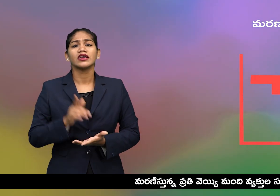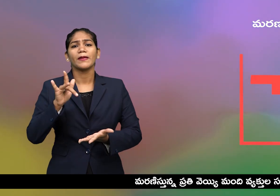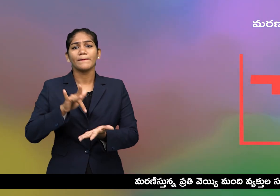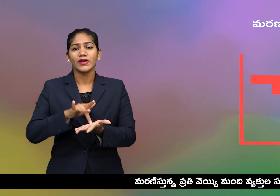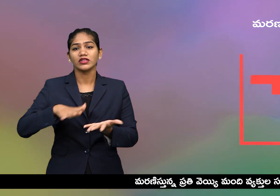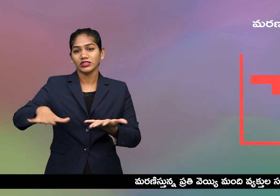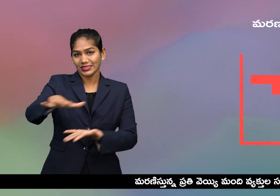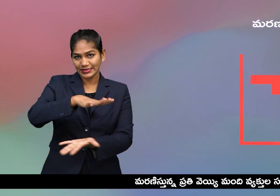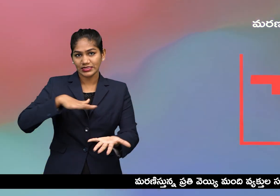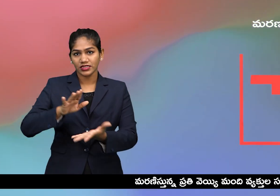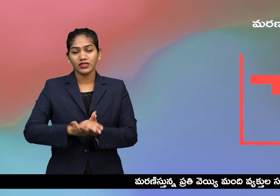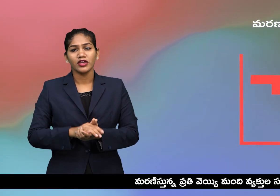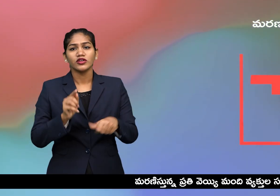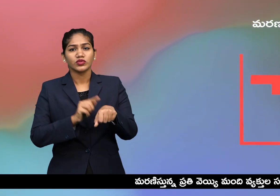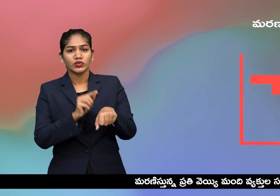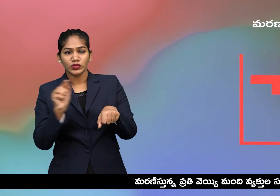మంది వ్యక్తుల సంఖ్య.